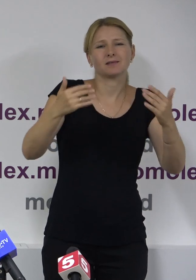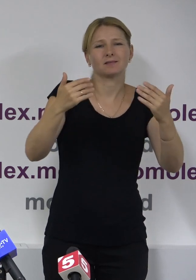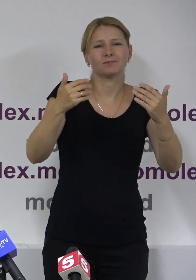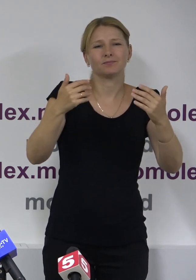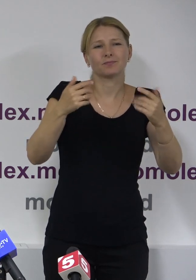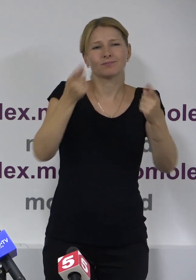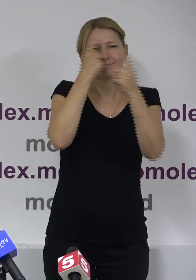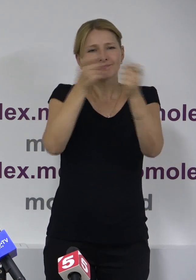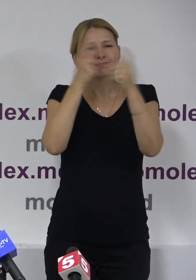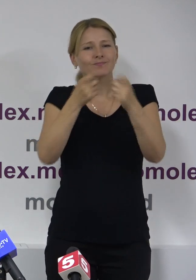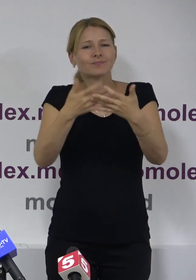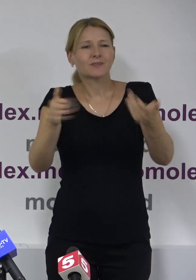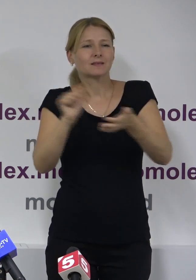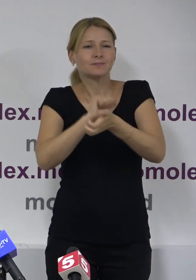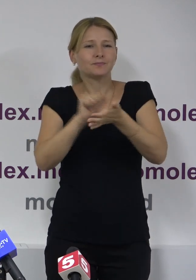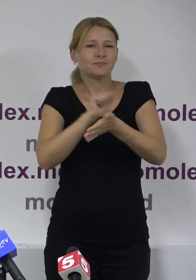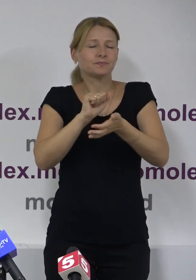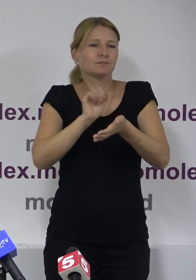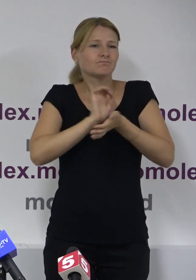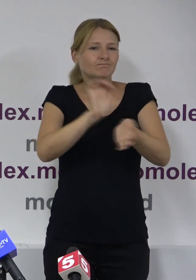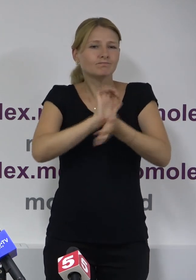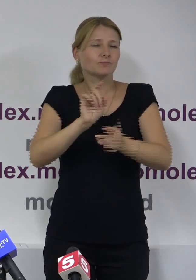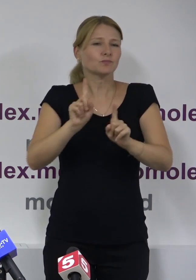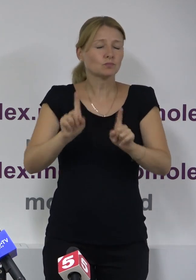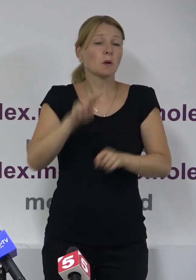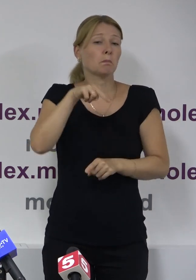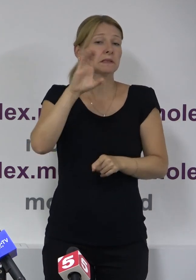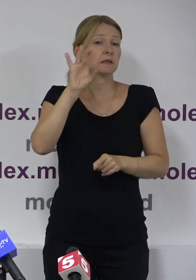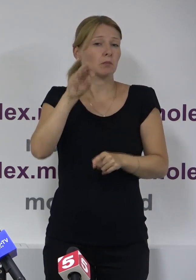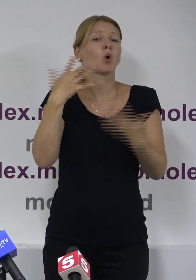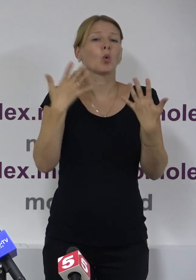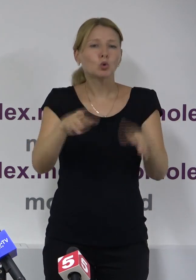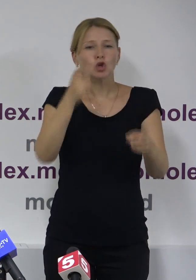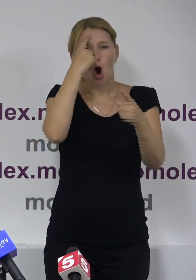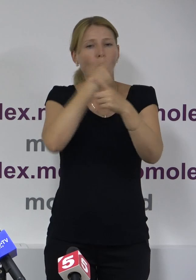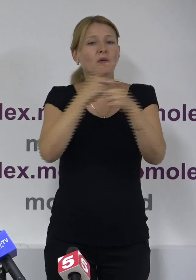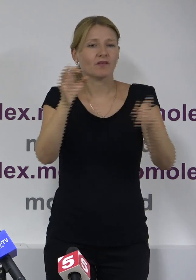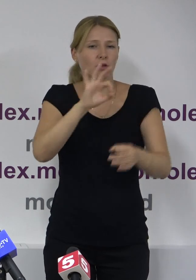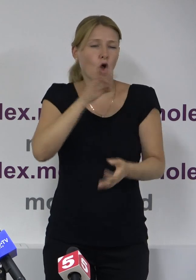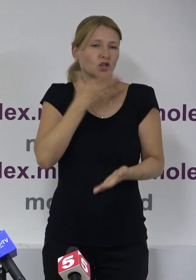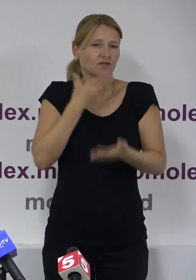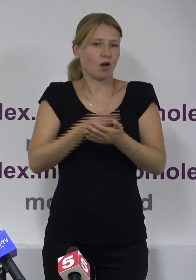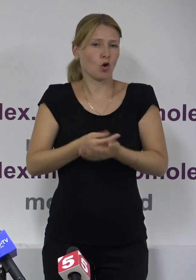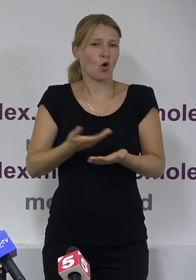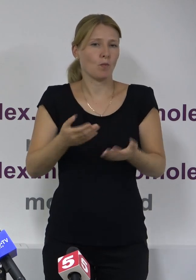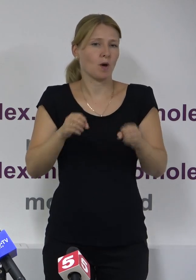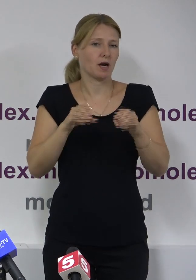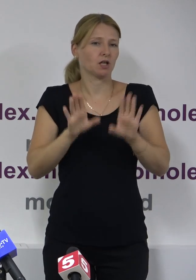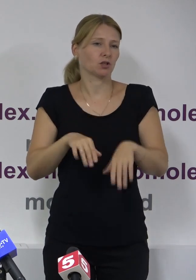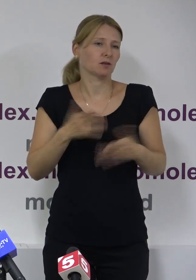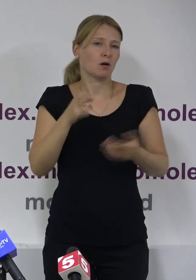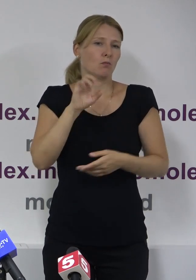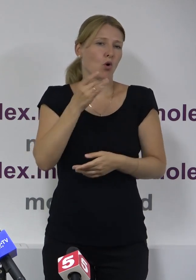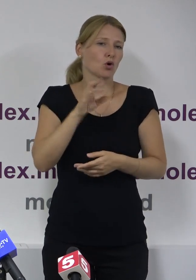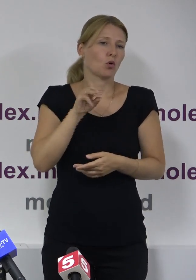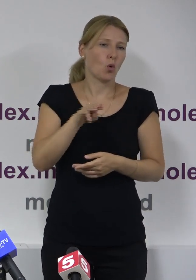Din câte am reținut anterior, se pare că PSRM și-a anunțat poziția de boicot sau